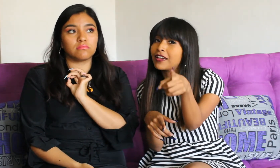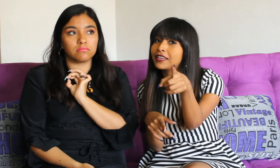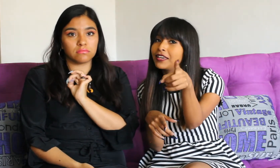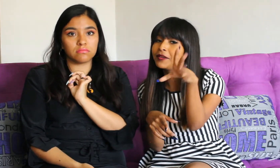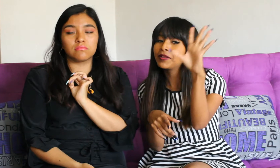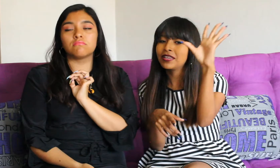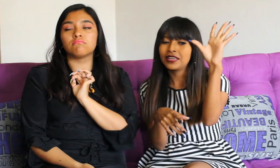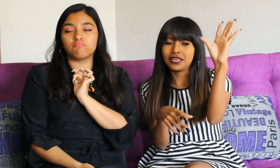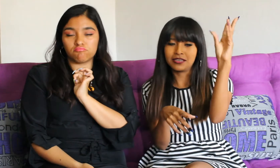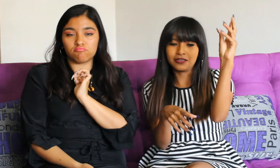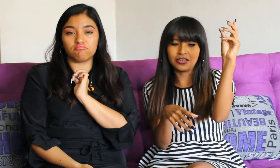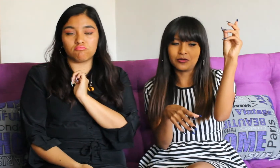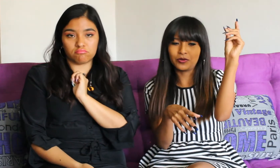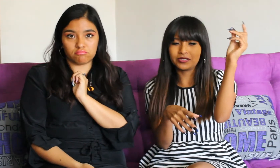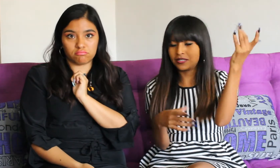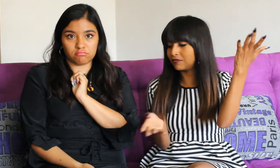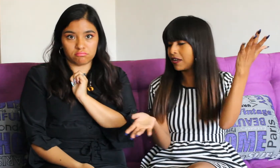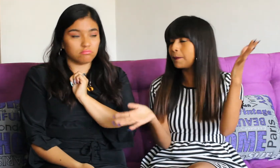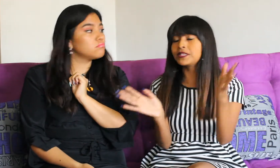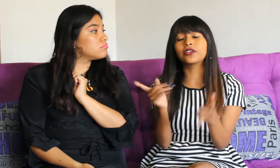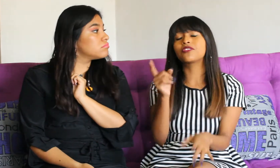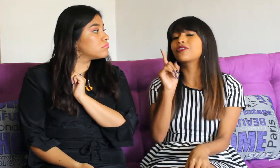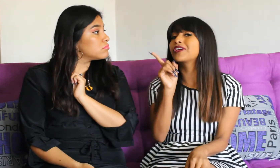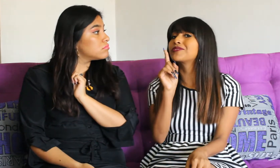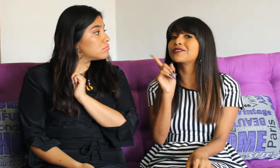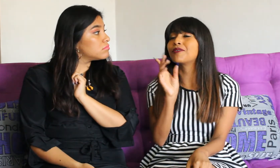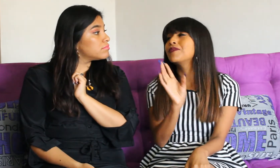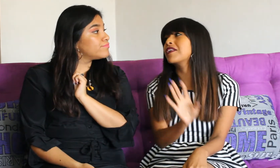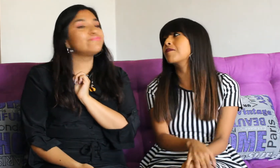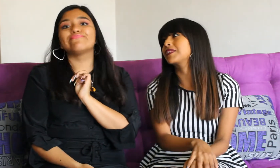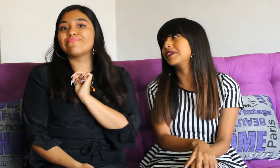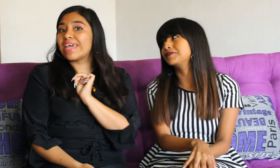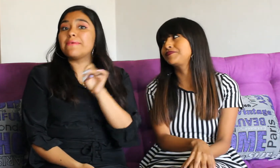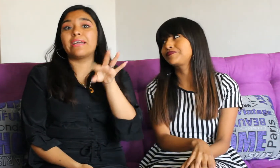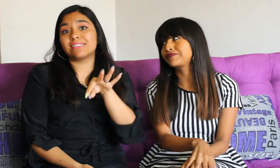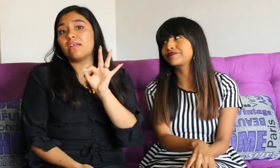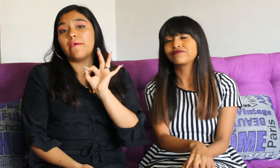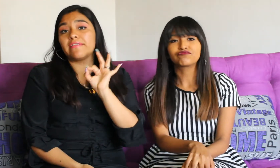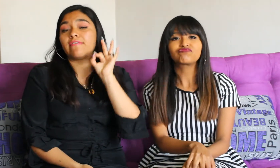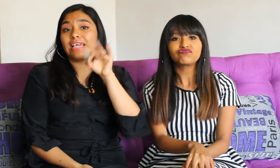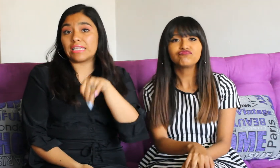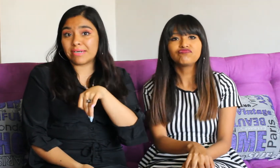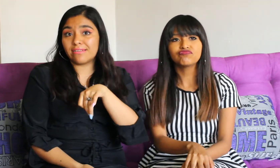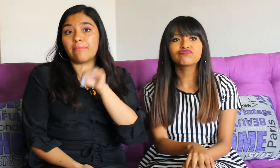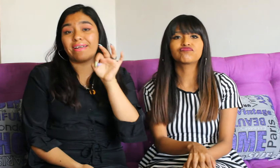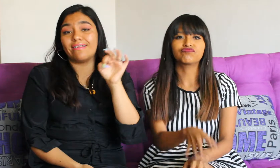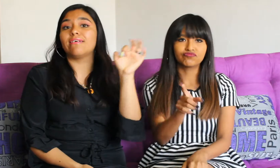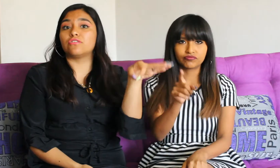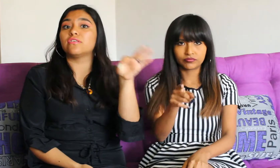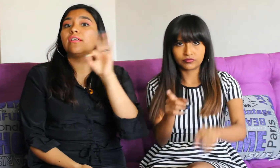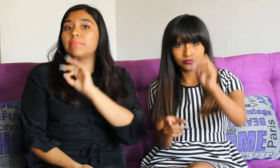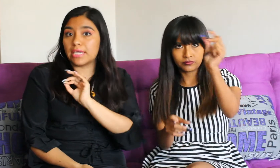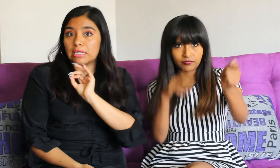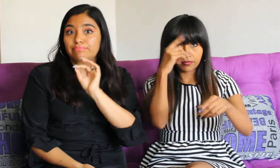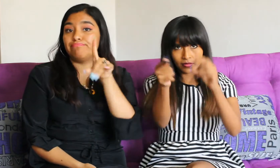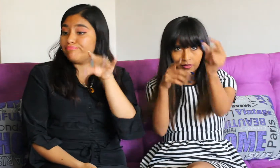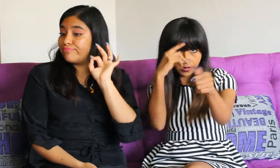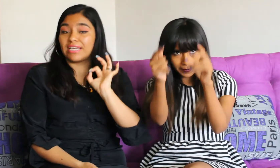Yankee. Y pues es un gran precio que yo creo que no se va a volver a repetir. Y van a estar a la venta en Ticketmaster a partir de las 11 de la mañana. Así